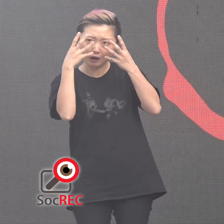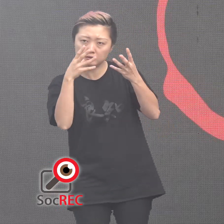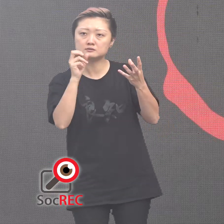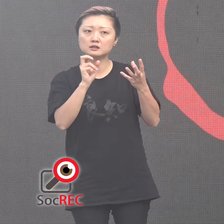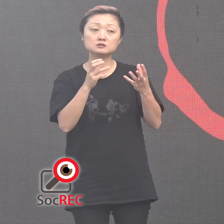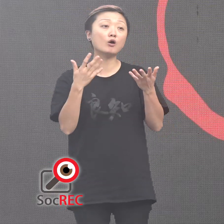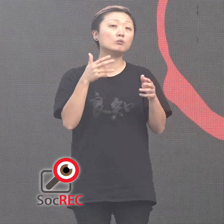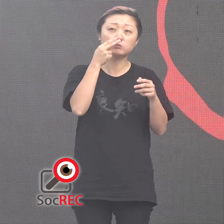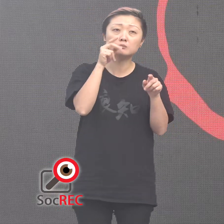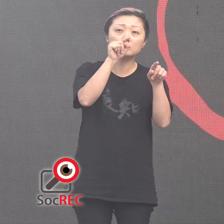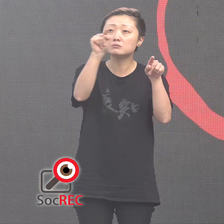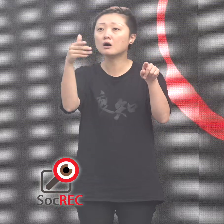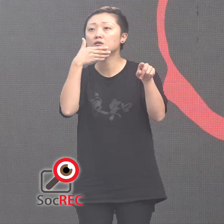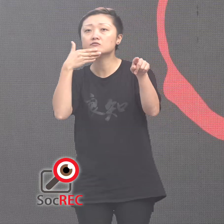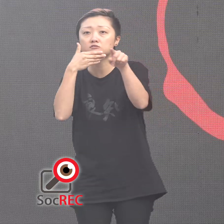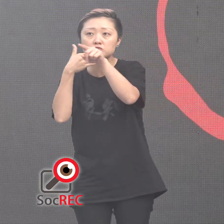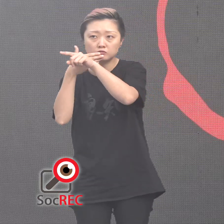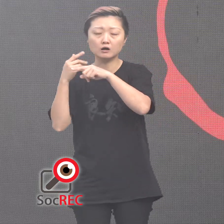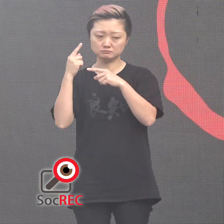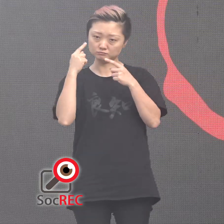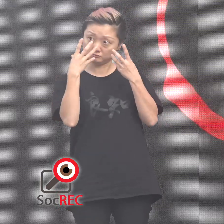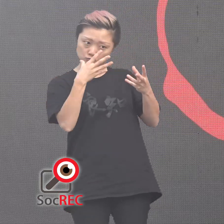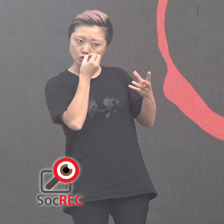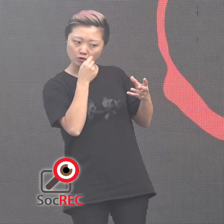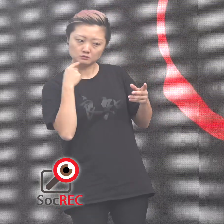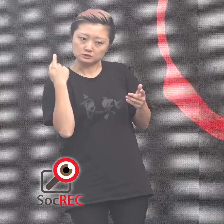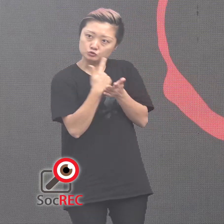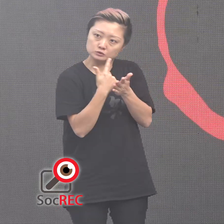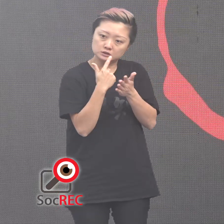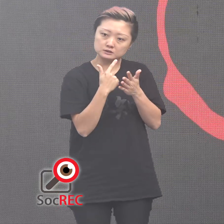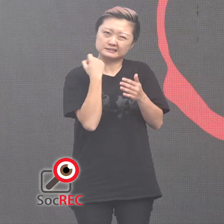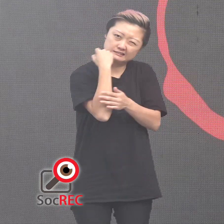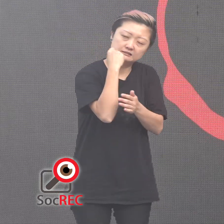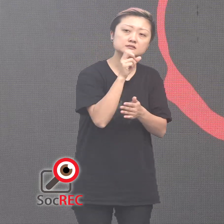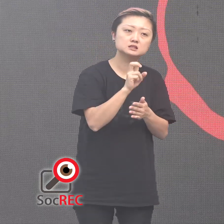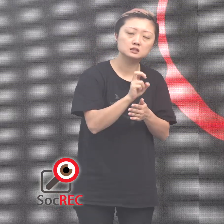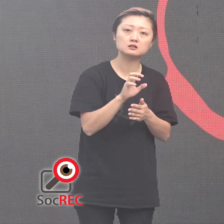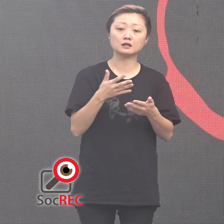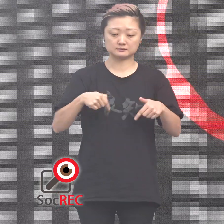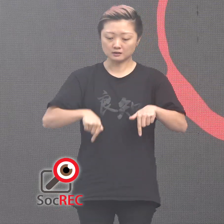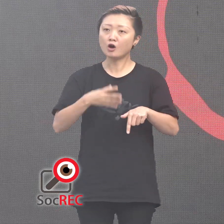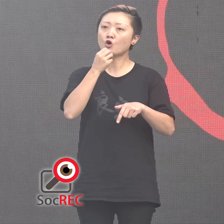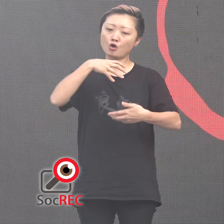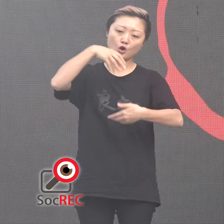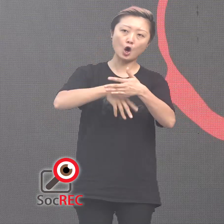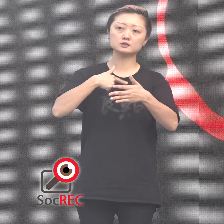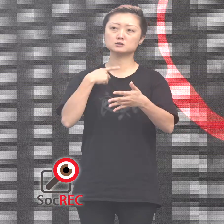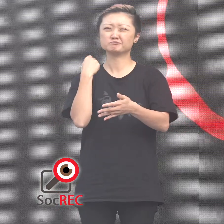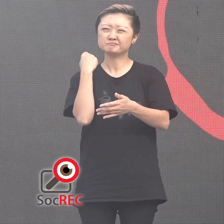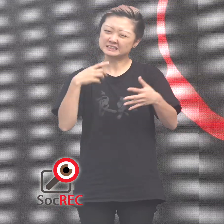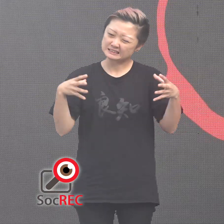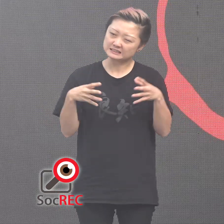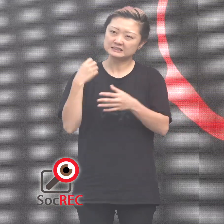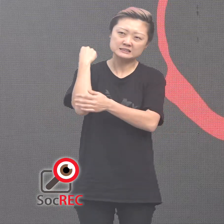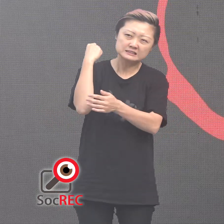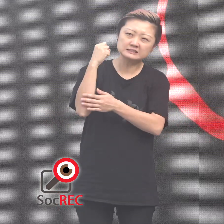輕的朋友。當然我們在本地上面要更加努力，令到更加多人是繼續這樣支持